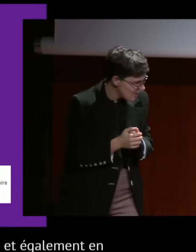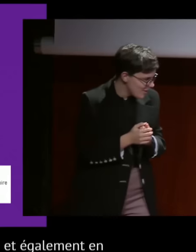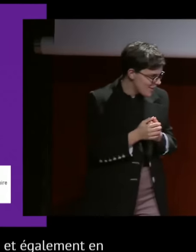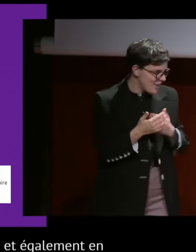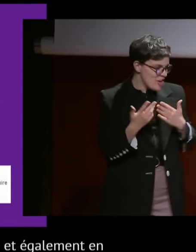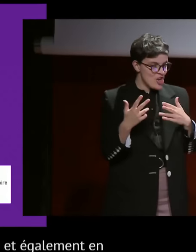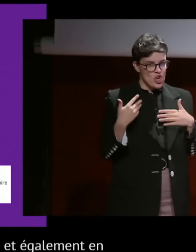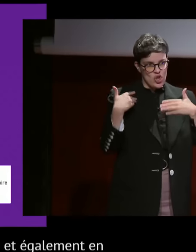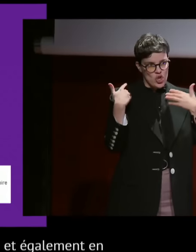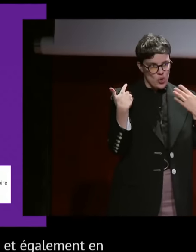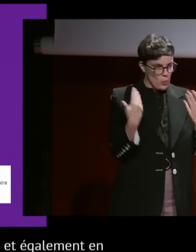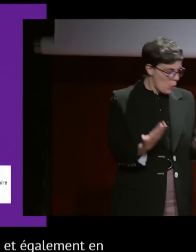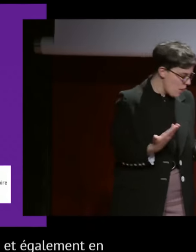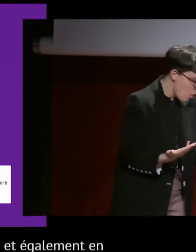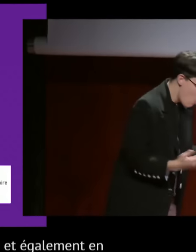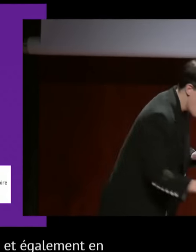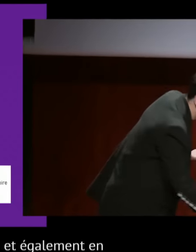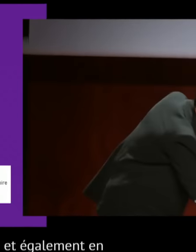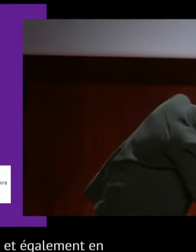signes.